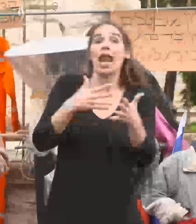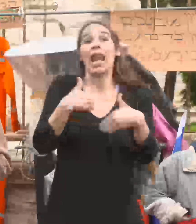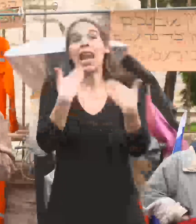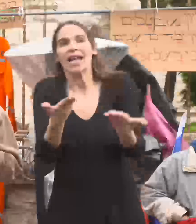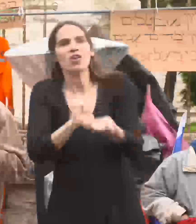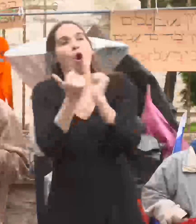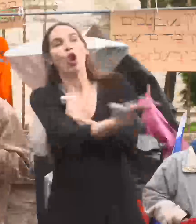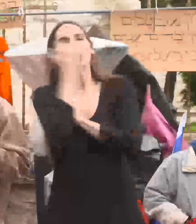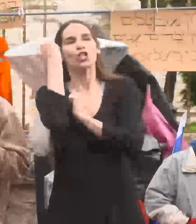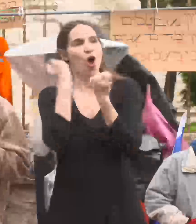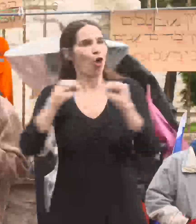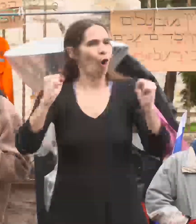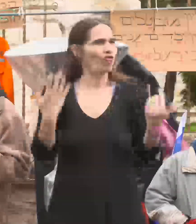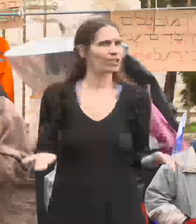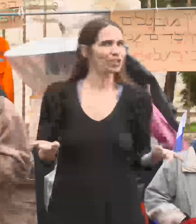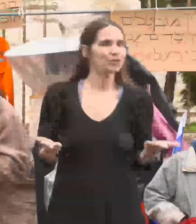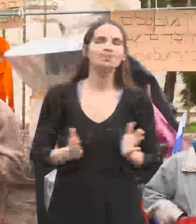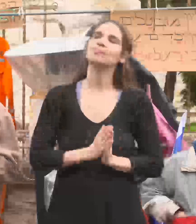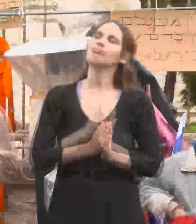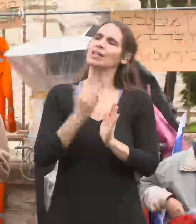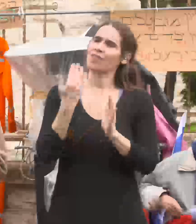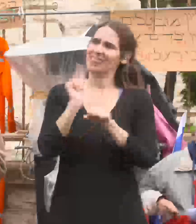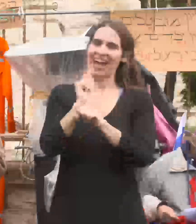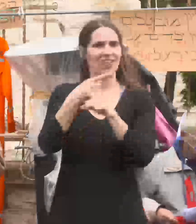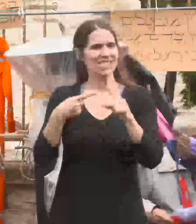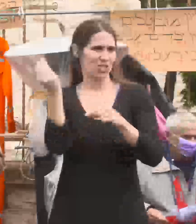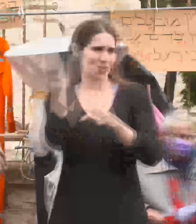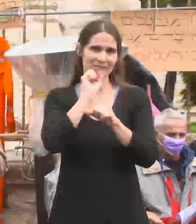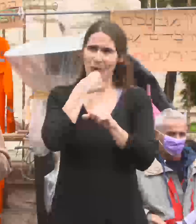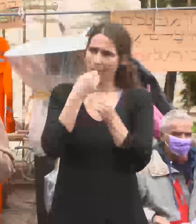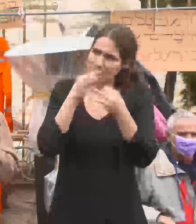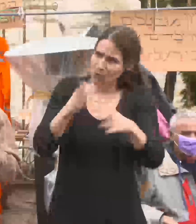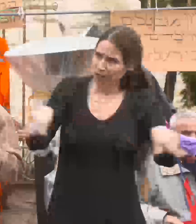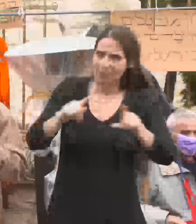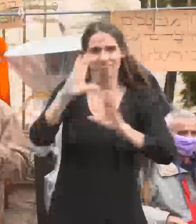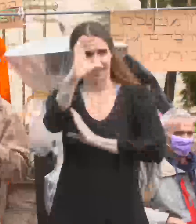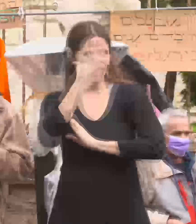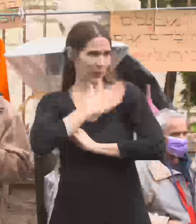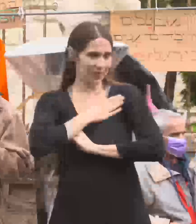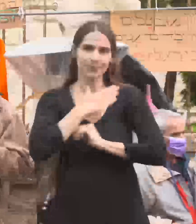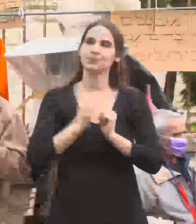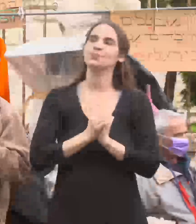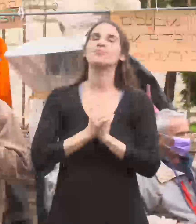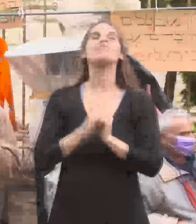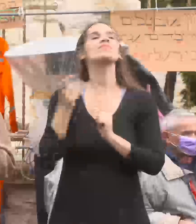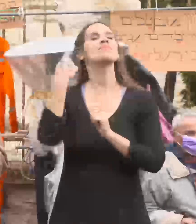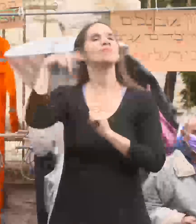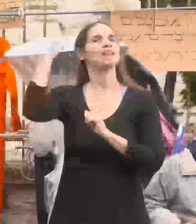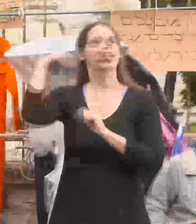לשלול לנו אותו? אנחנו נכנסים לדקה וחצי של שיעור היסטוריה, ברשותכם, תהיו איתי. העשירי